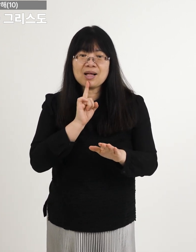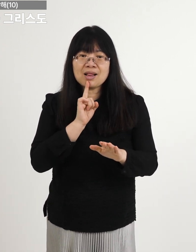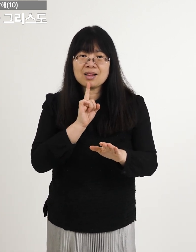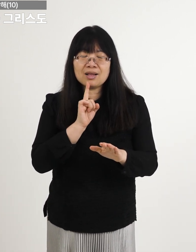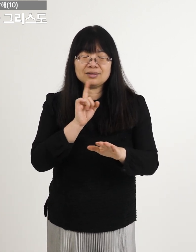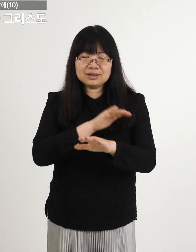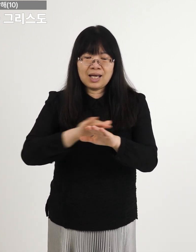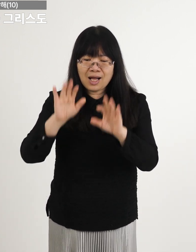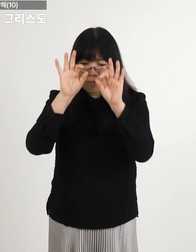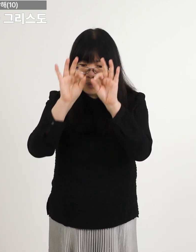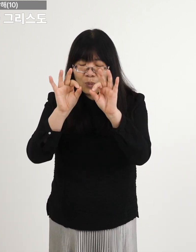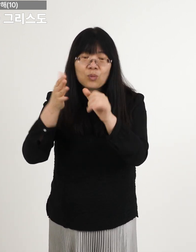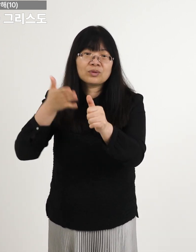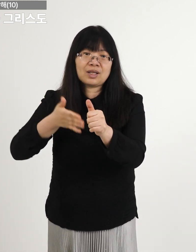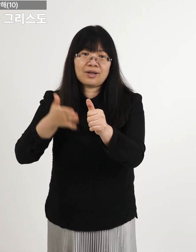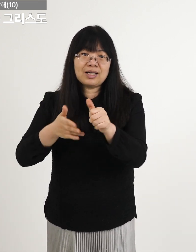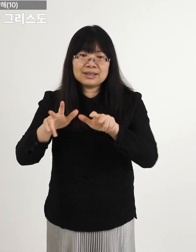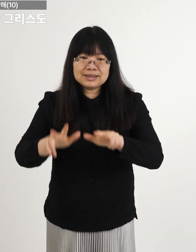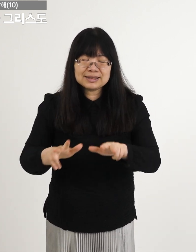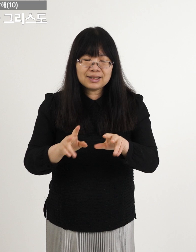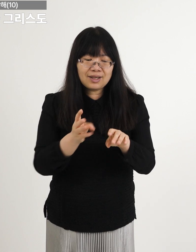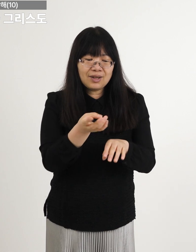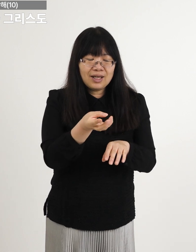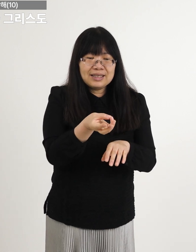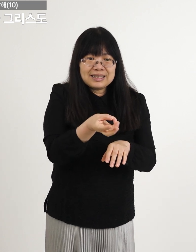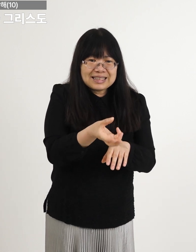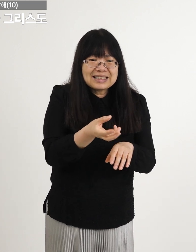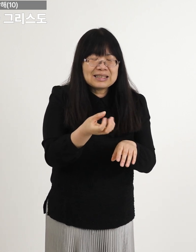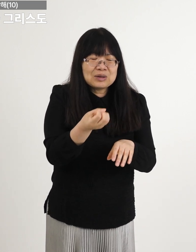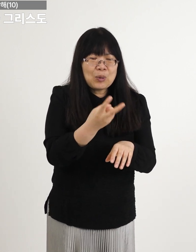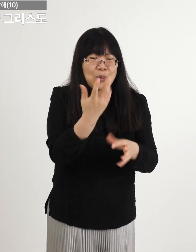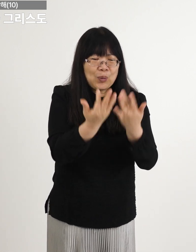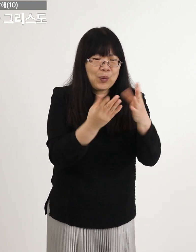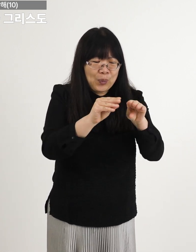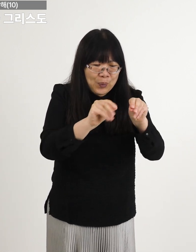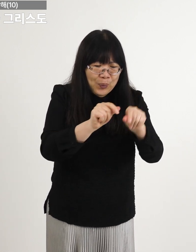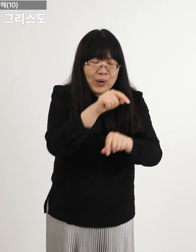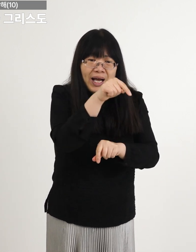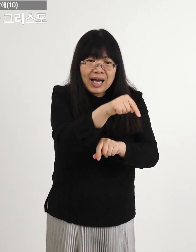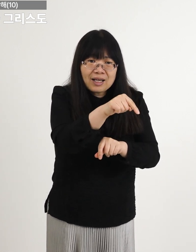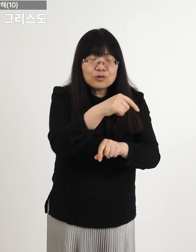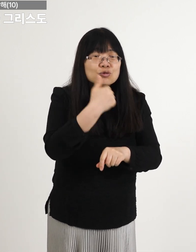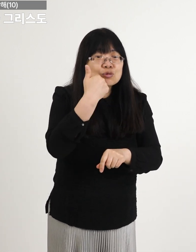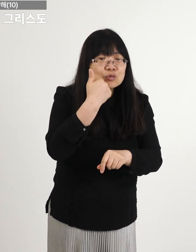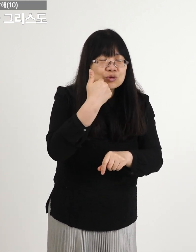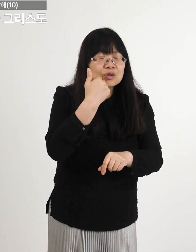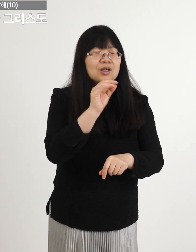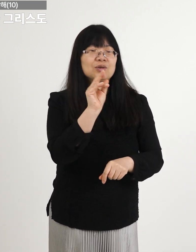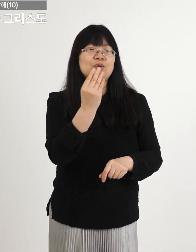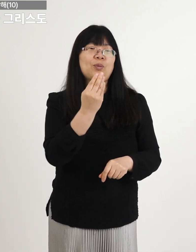생각할 것은 여기 티끌과 재는 누구를 가리키는 거예요? 욥 자신을 얘기하는 거예요.